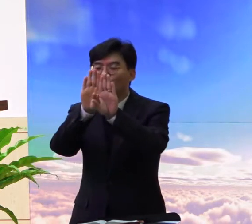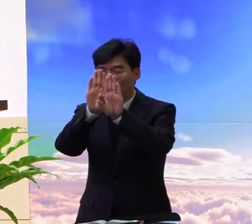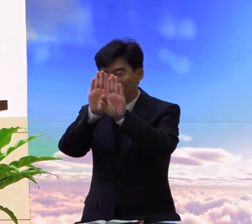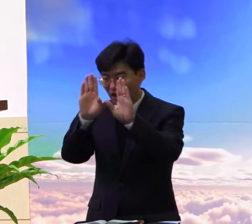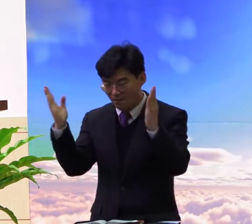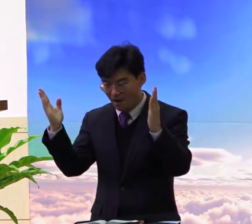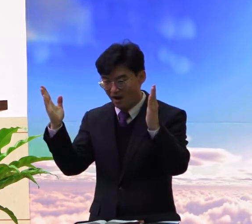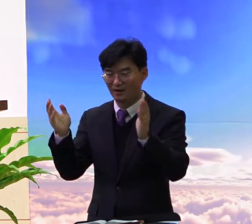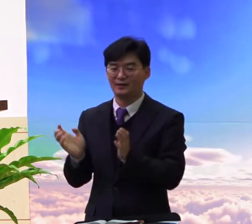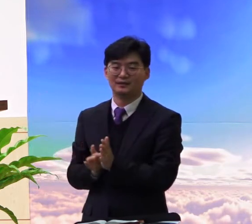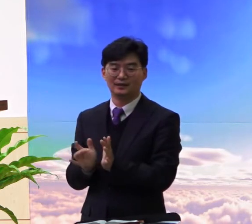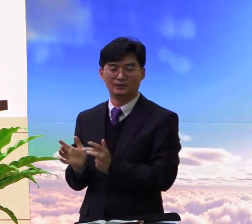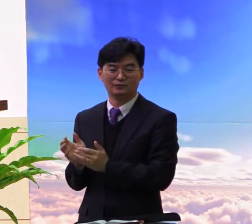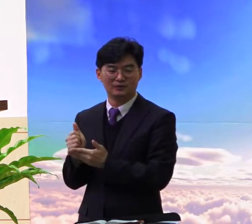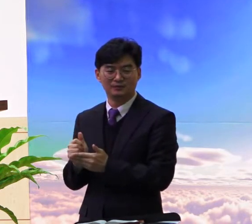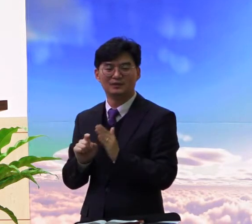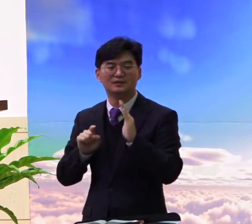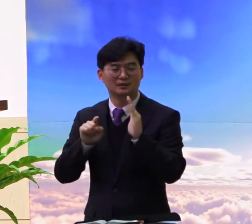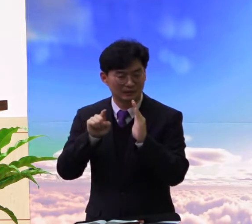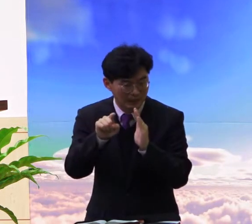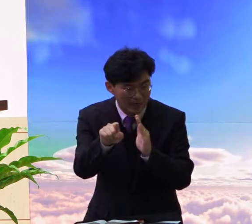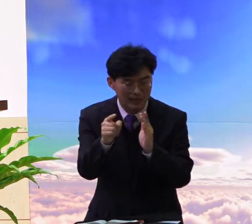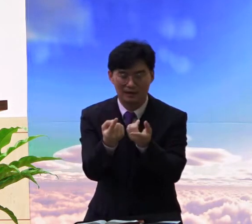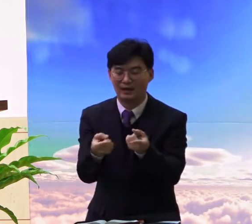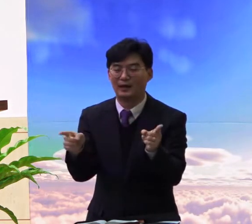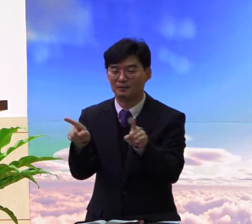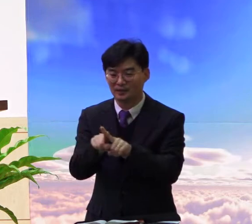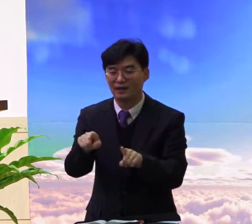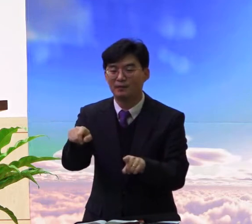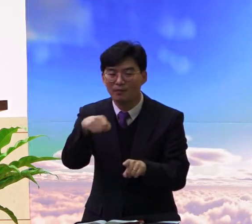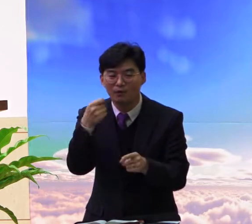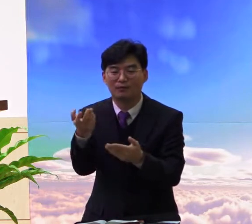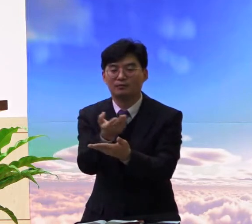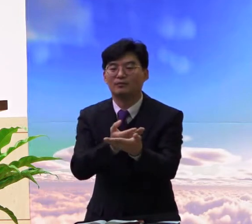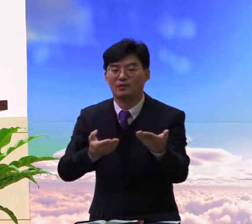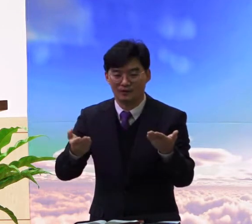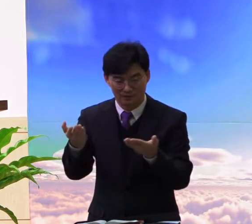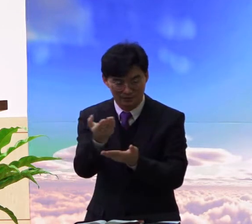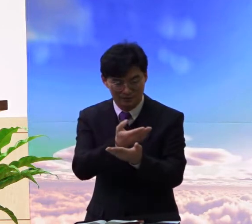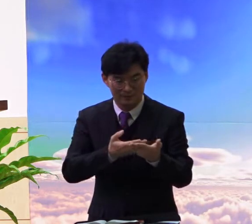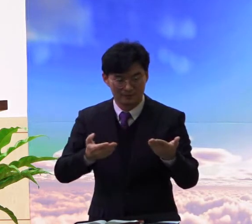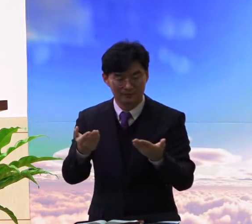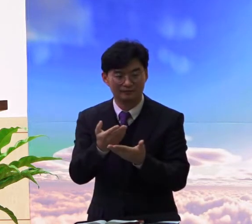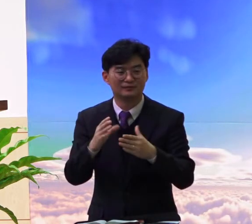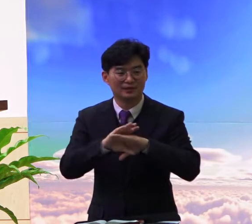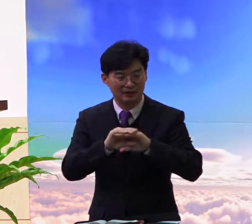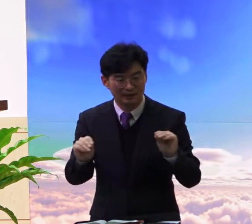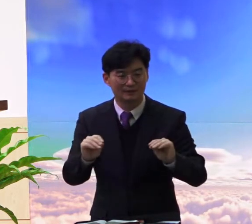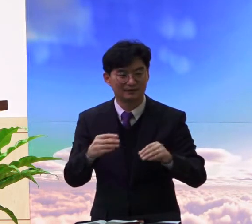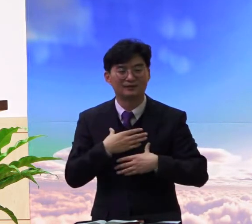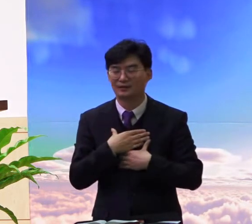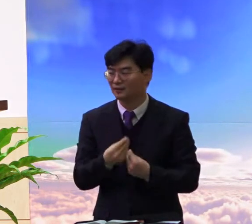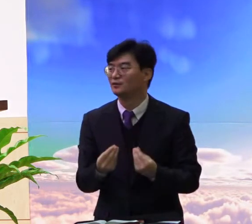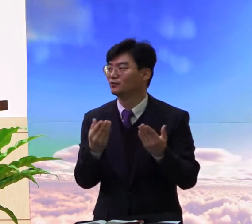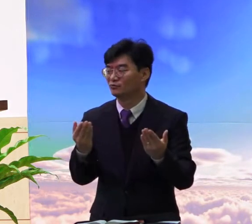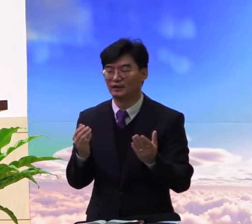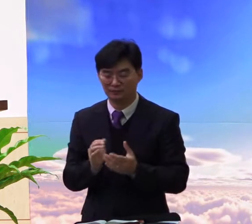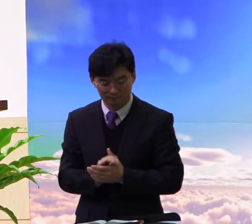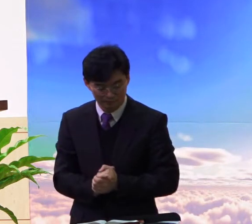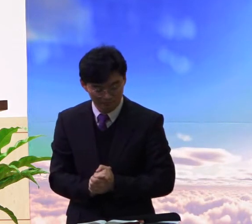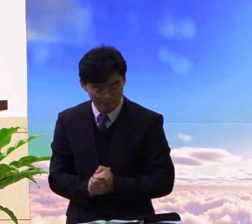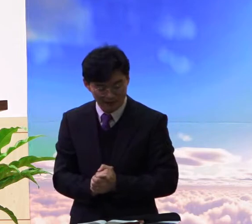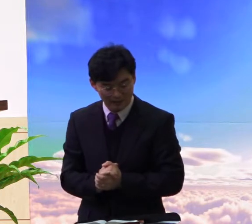그에게로 들어가 그와 더불어 먹고 그는 나와 더불어 먹으리라. 아멘.